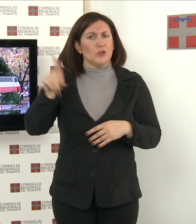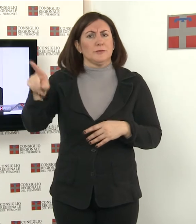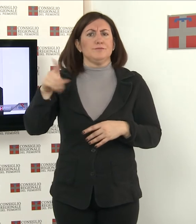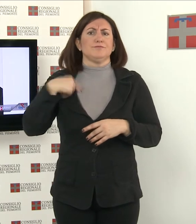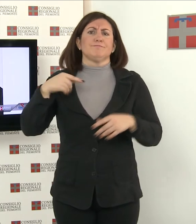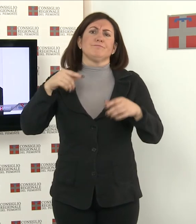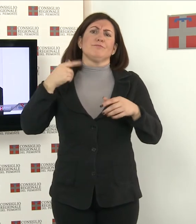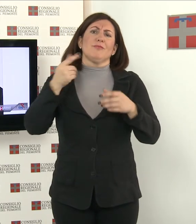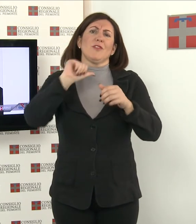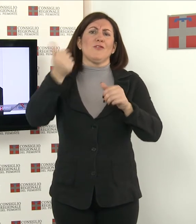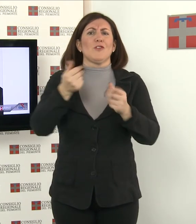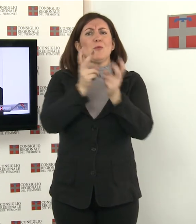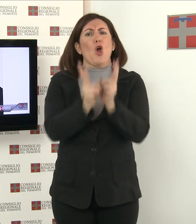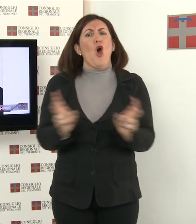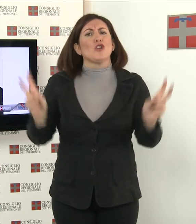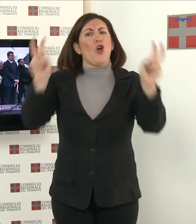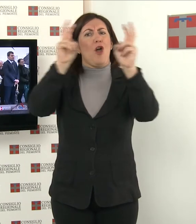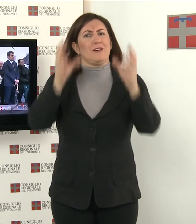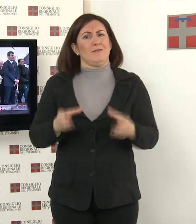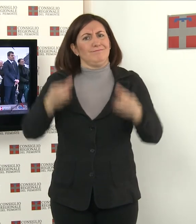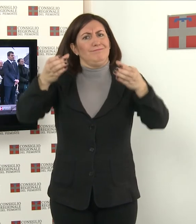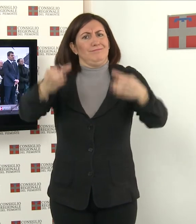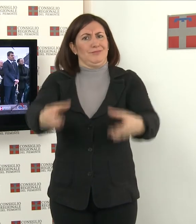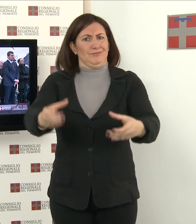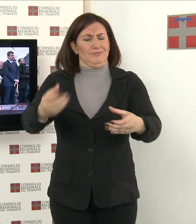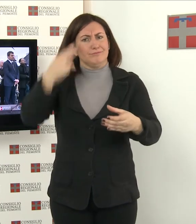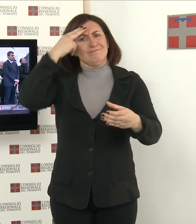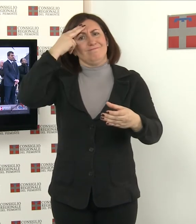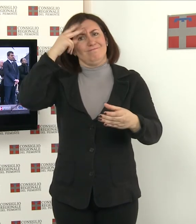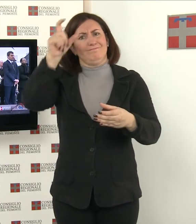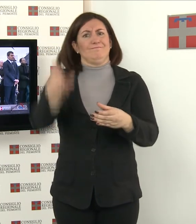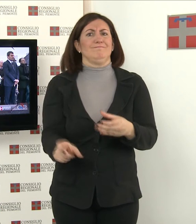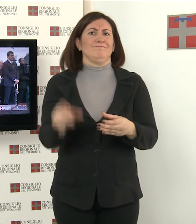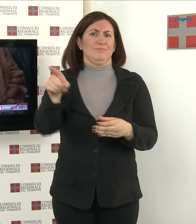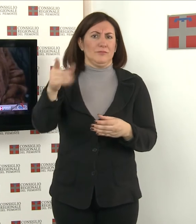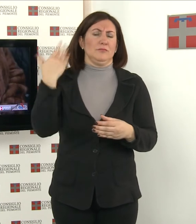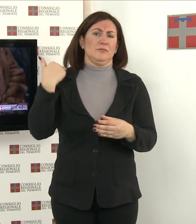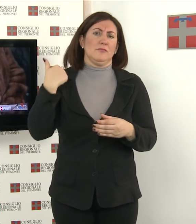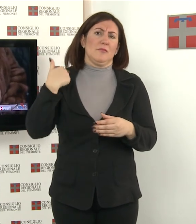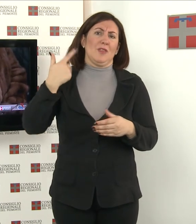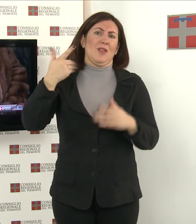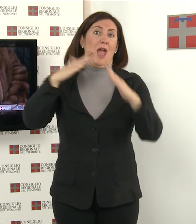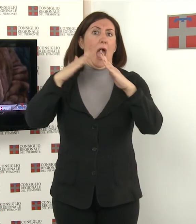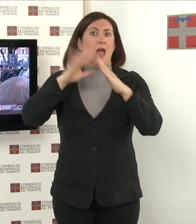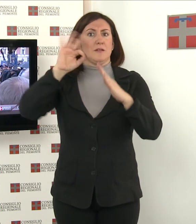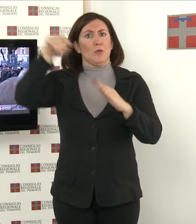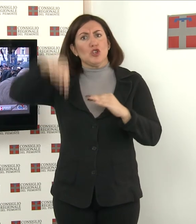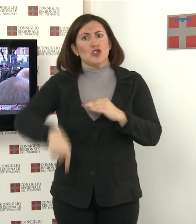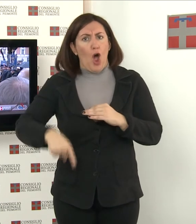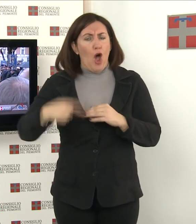casalegno al 35 anni della morte in seguito al barbaro attentato subito sotto casa nel 1977 da parte delle